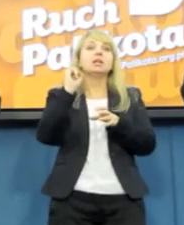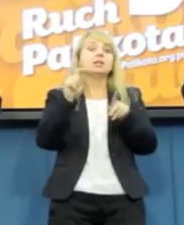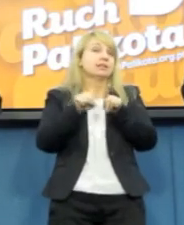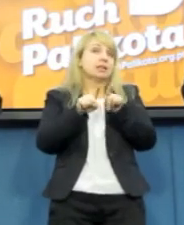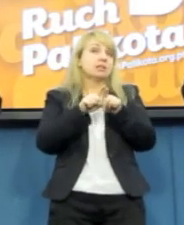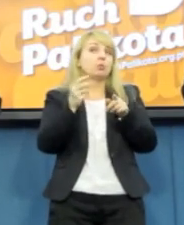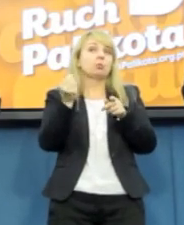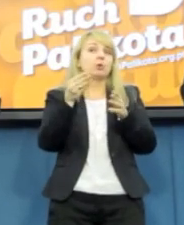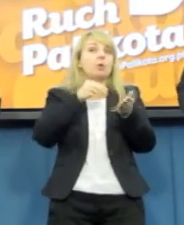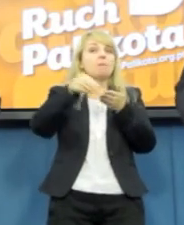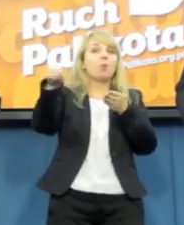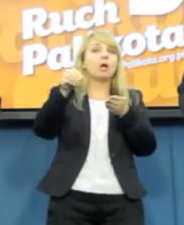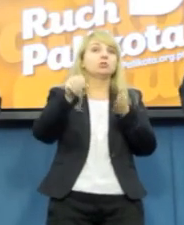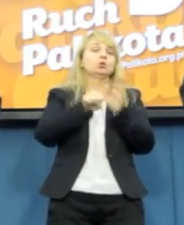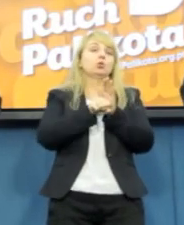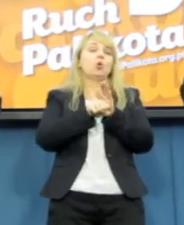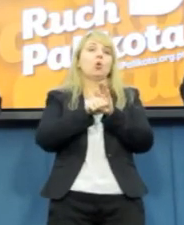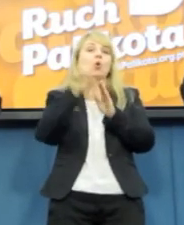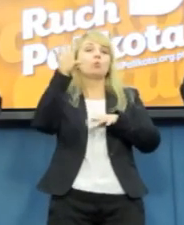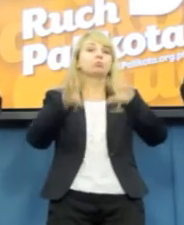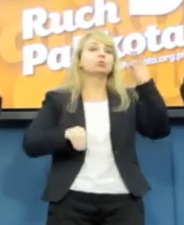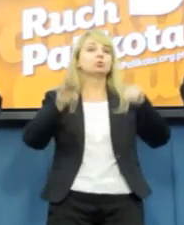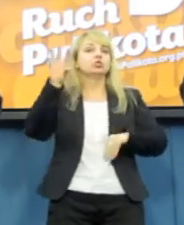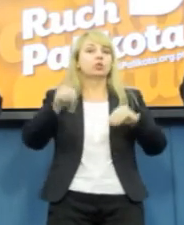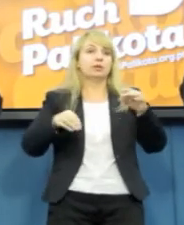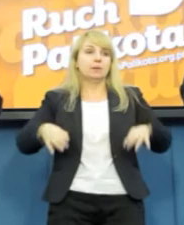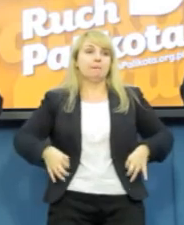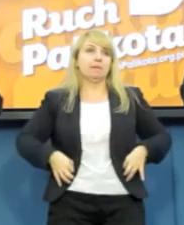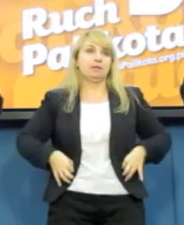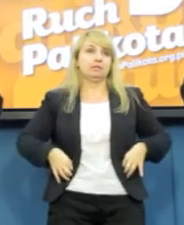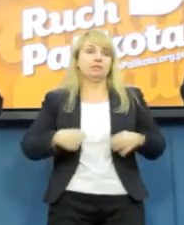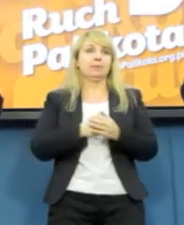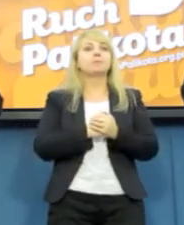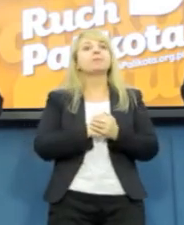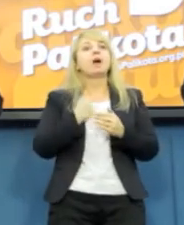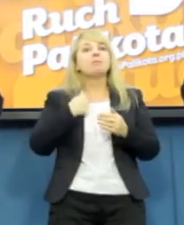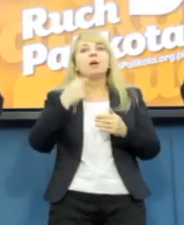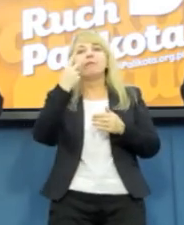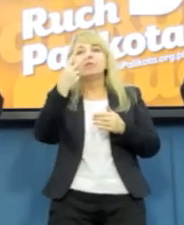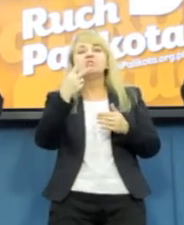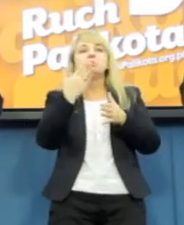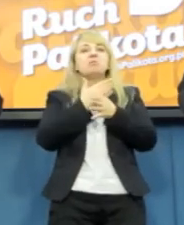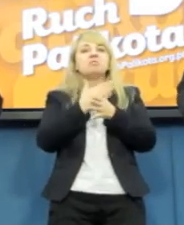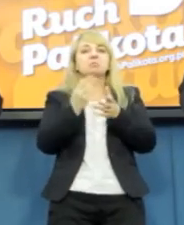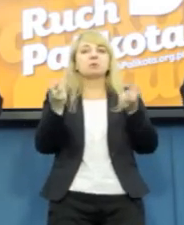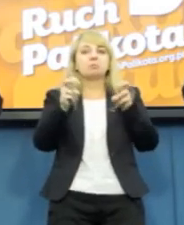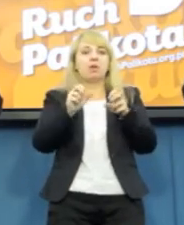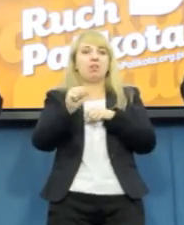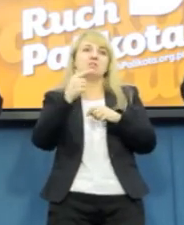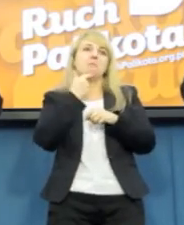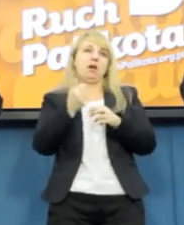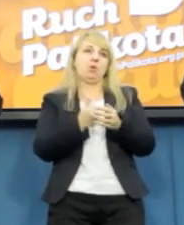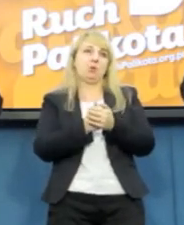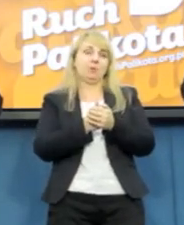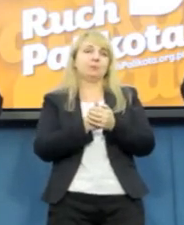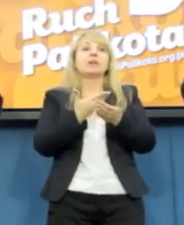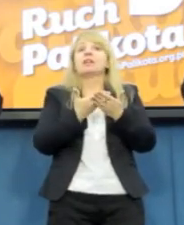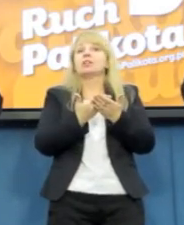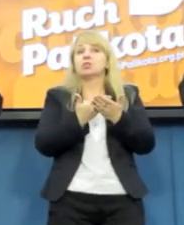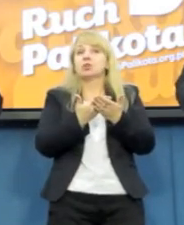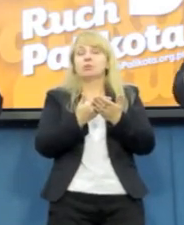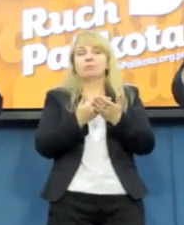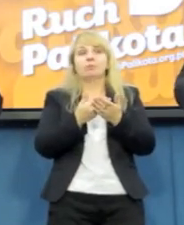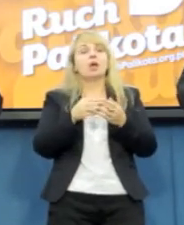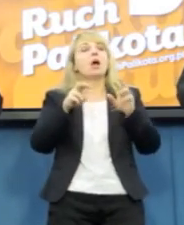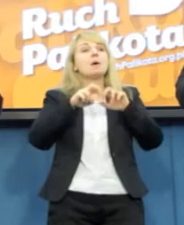takie, że pomimo tego, że Polacy chcą zakładać firmy, tych firm powstaje dużo mniej niż wynikałoby to z deklaracji. I teraz pytanie dlaczego? Otóż z tych samych badań,